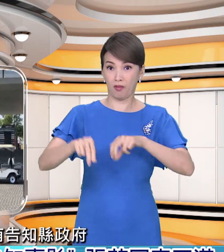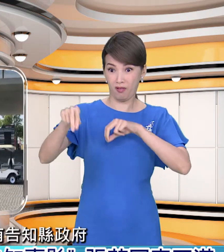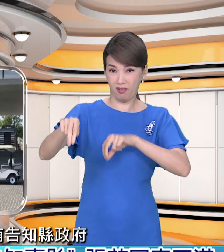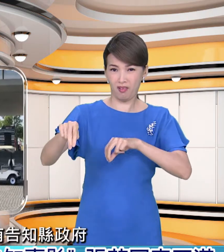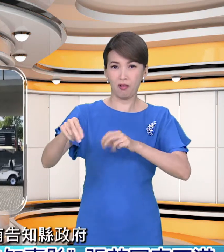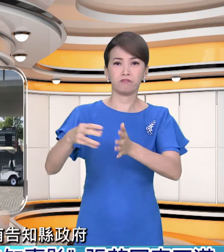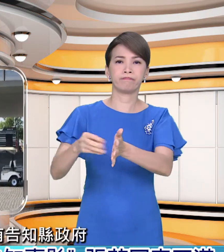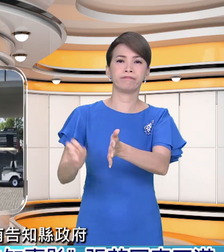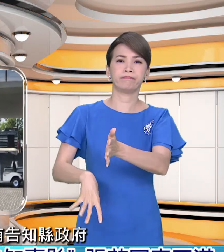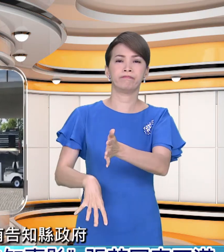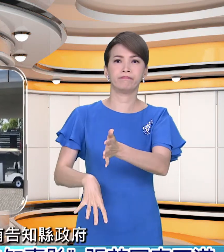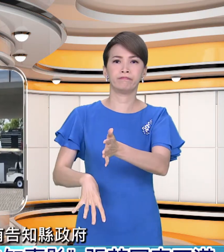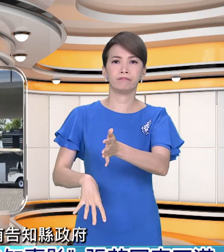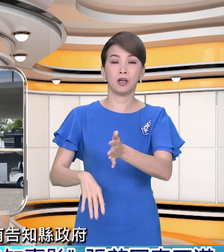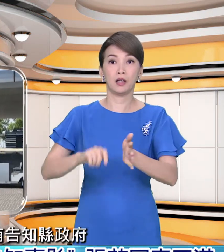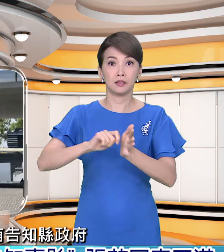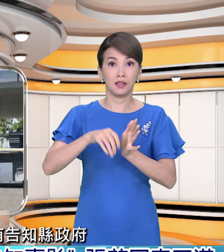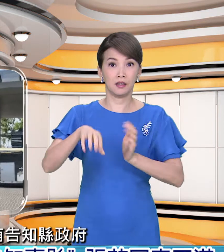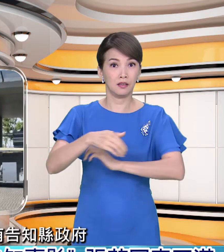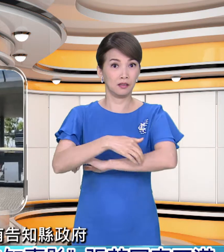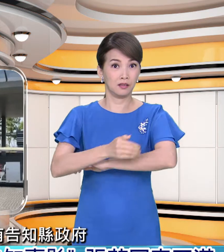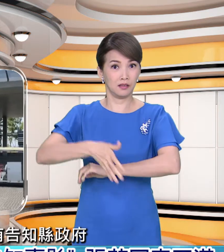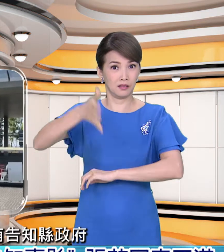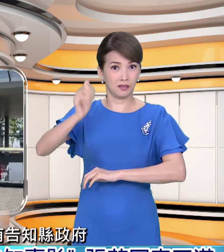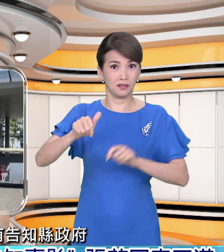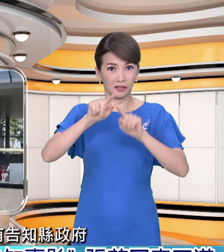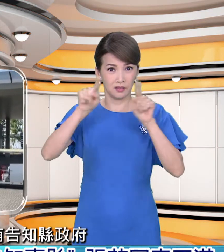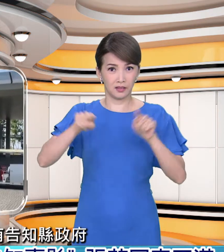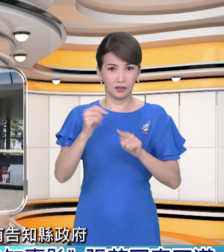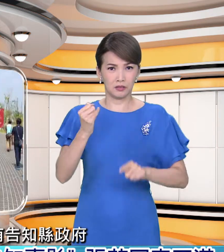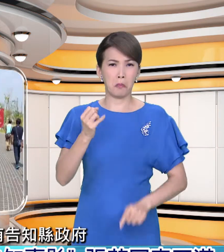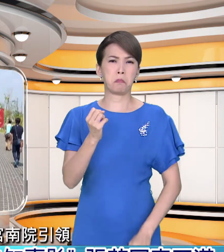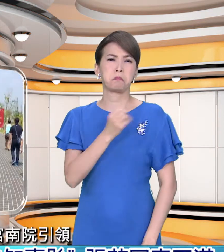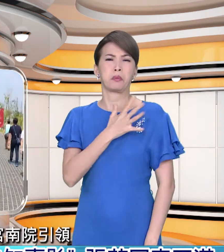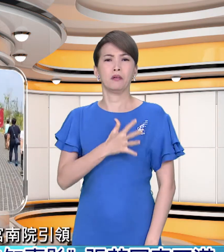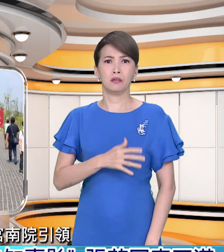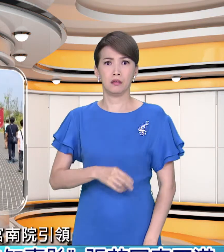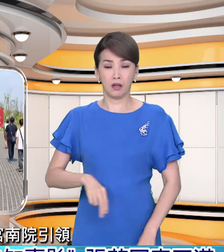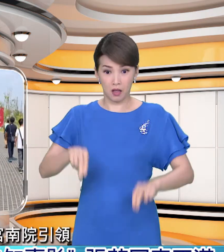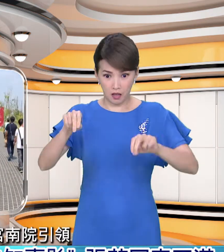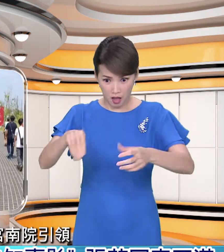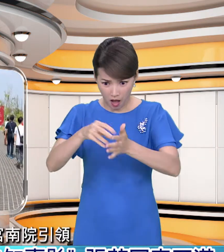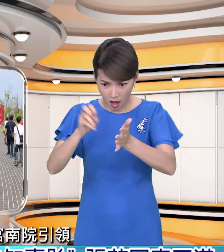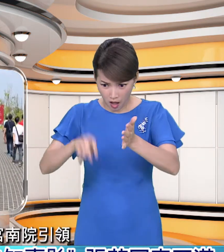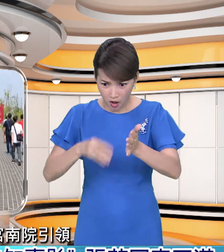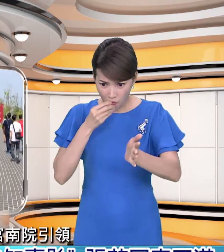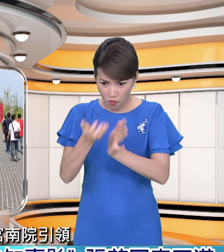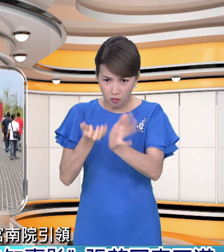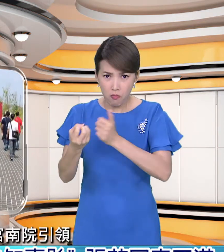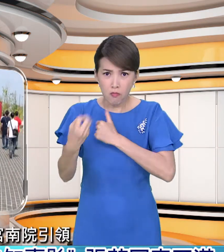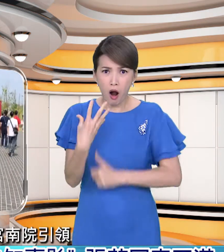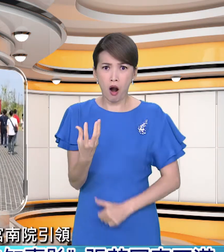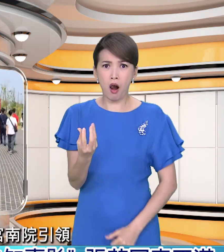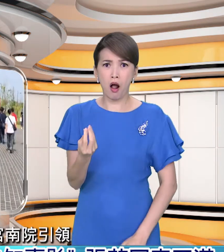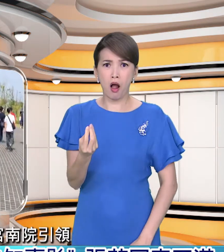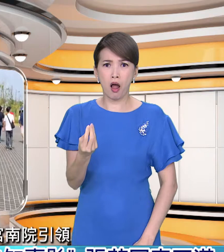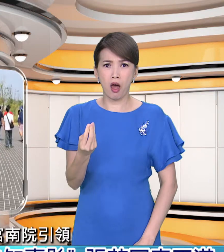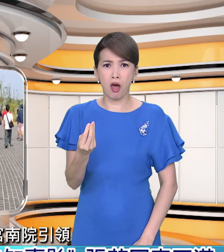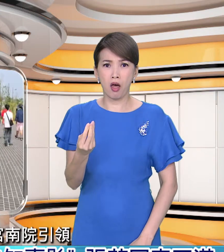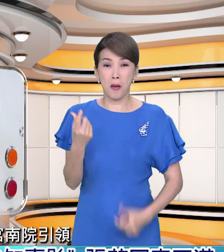长张花冠不满，解约的过程都没有告知县政府。原本是期待